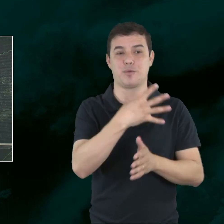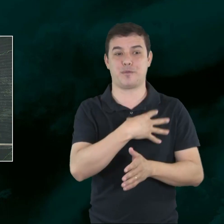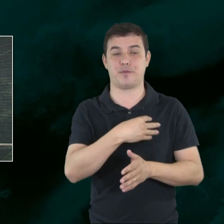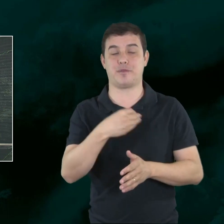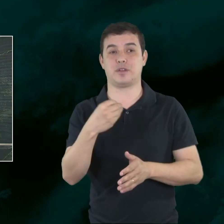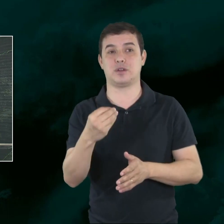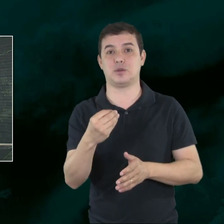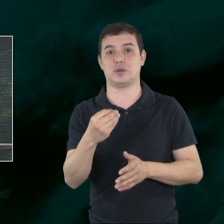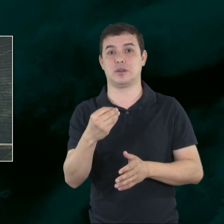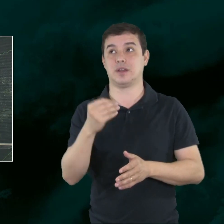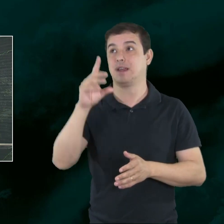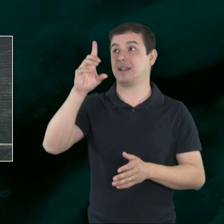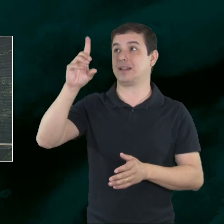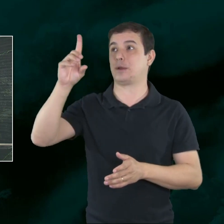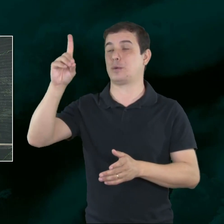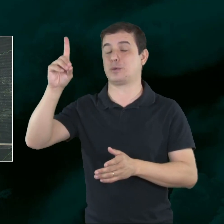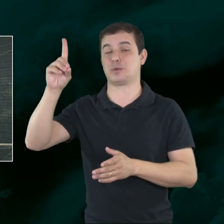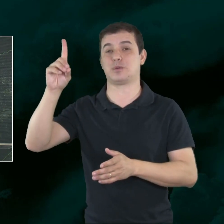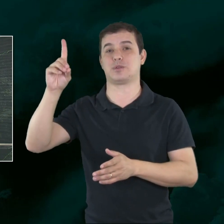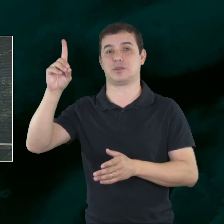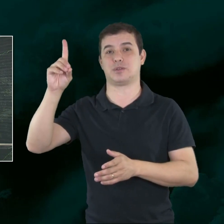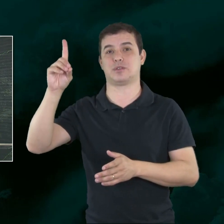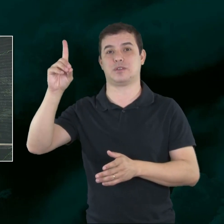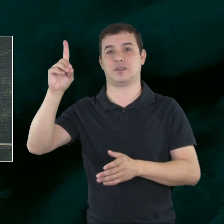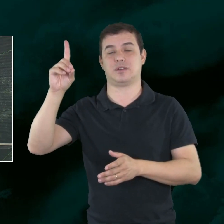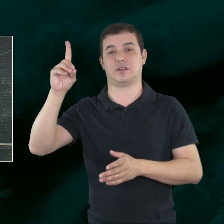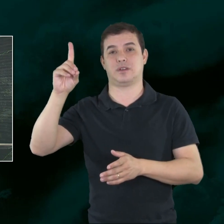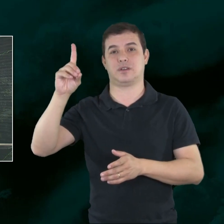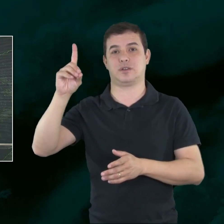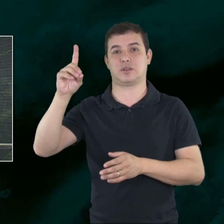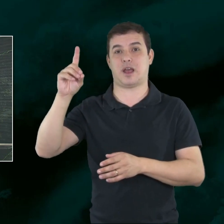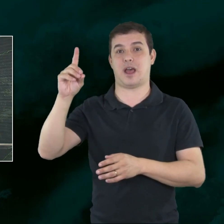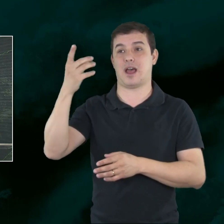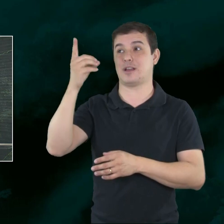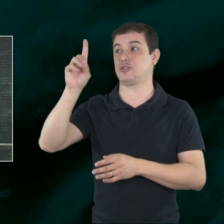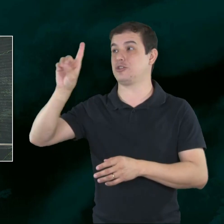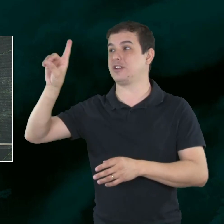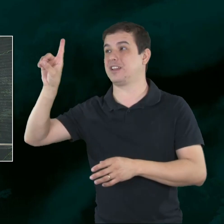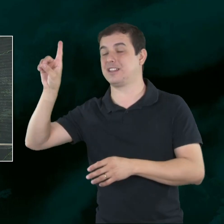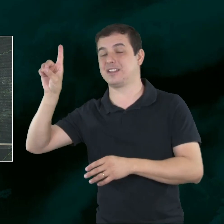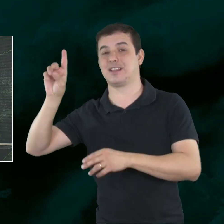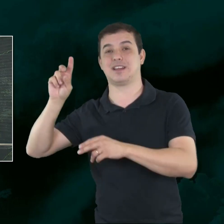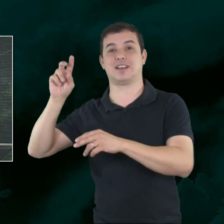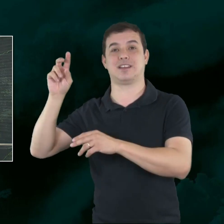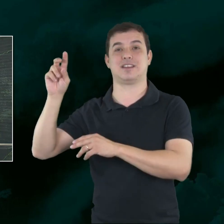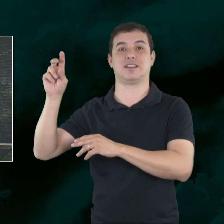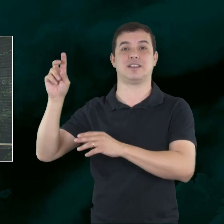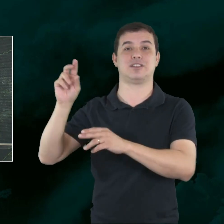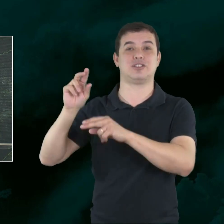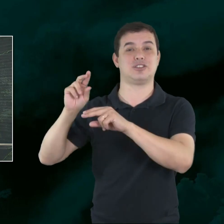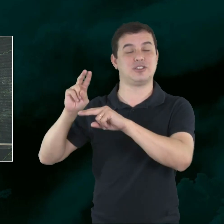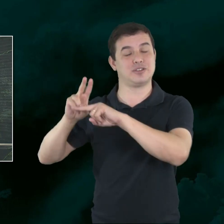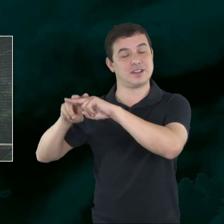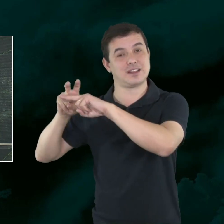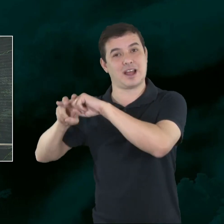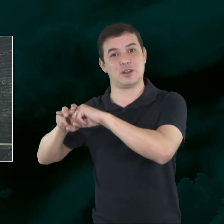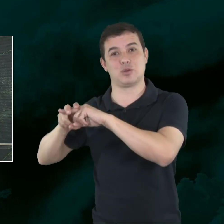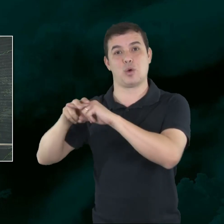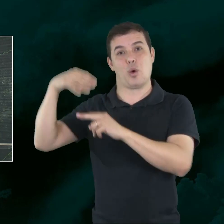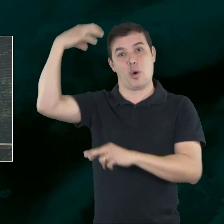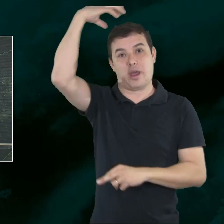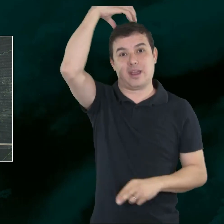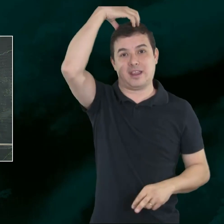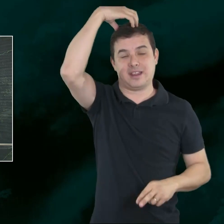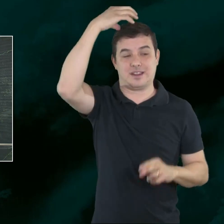o alçou, o levantou, né, à sua própria direita, isto é, colocou como um rei adjunto, lugar